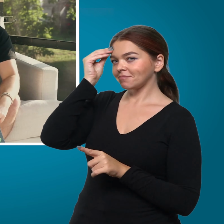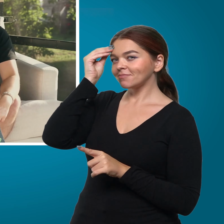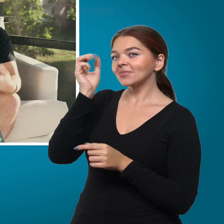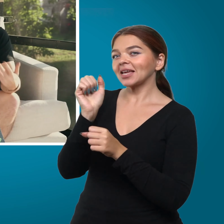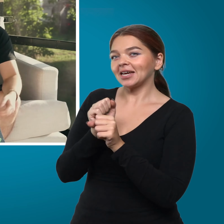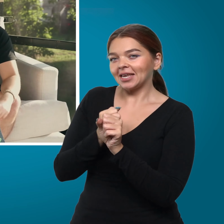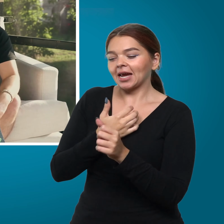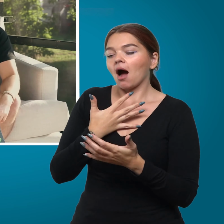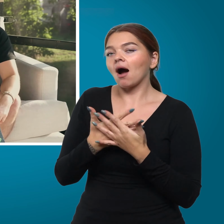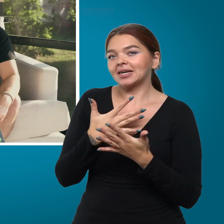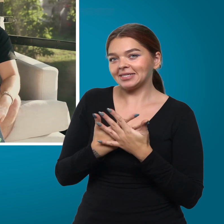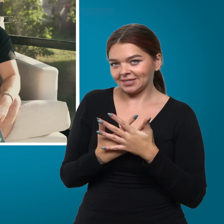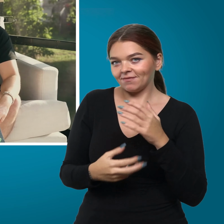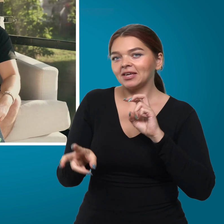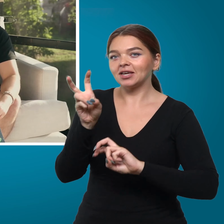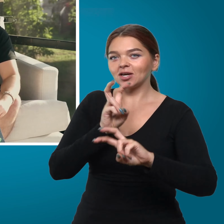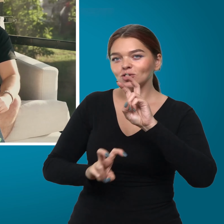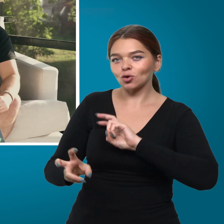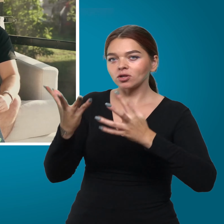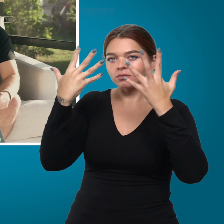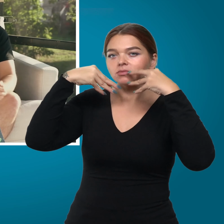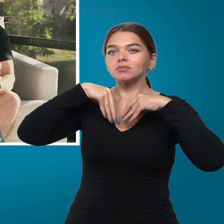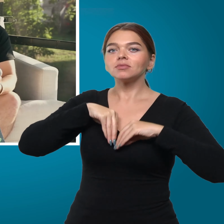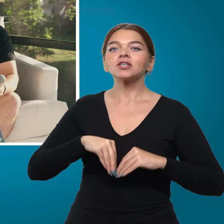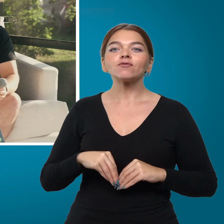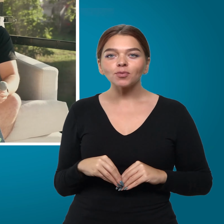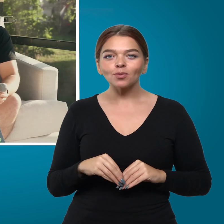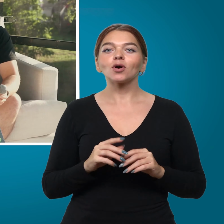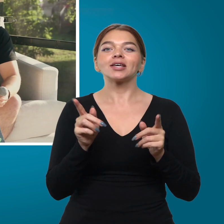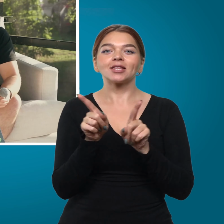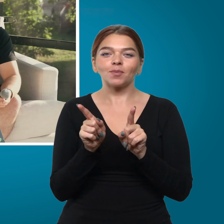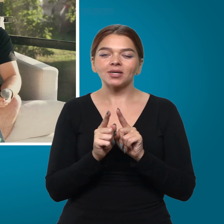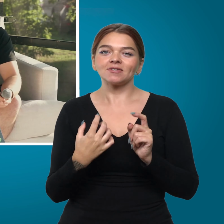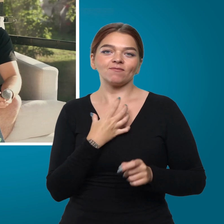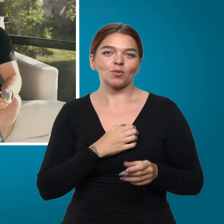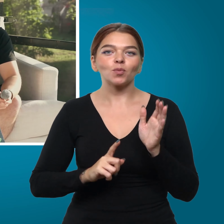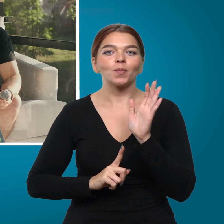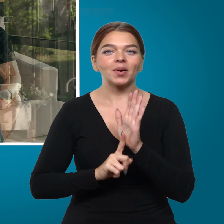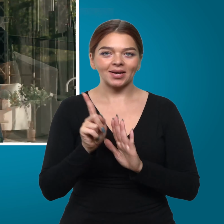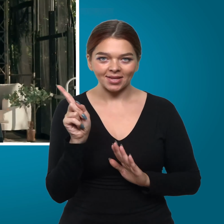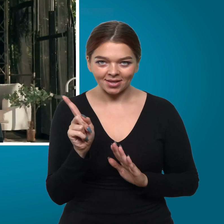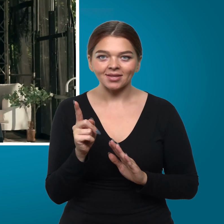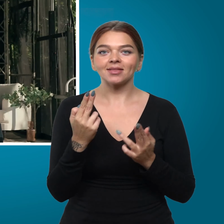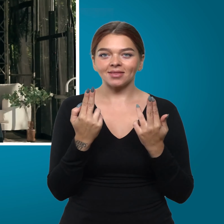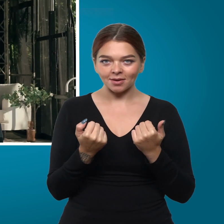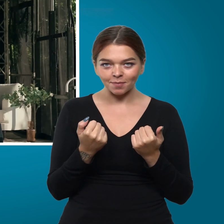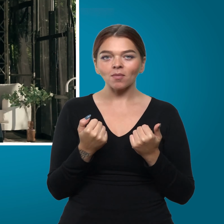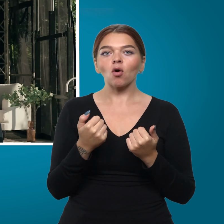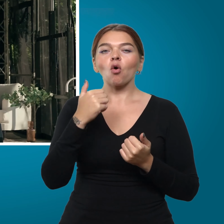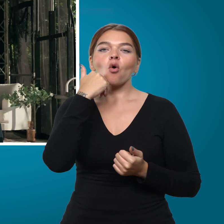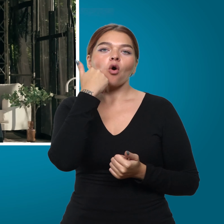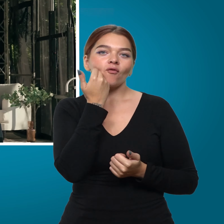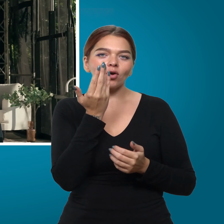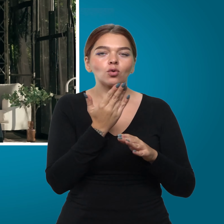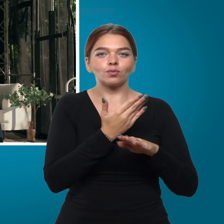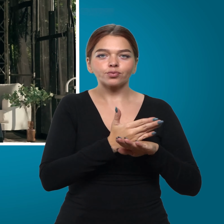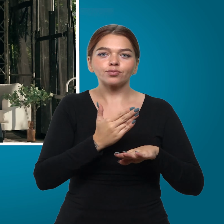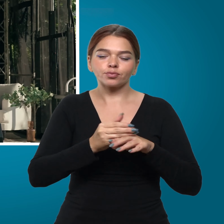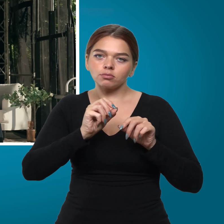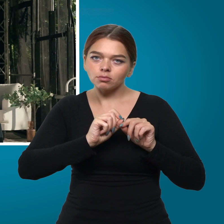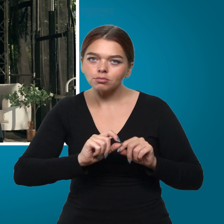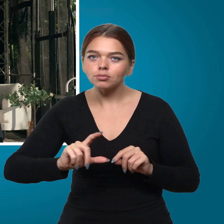Visiškai. Geras. Lengva tada susikaupti ir pradėti dirbti. Tai iš šito momento aš įsinešu tai, kad reikia aktyviai